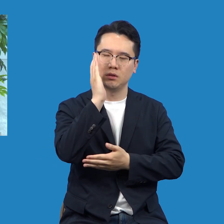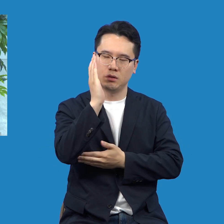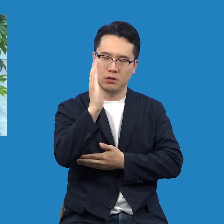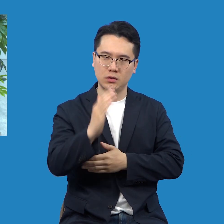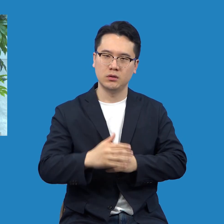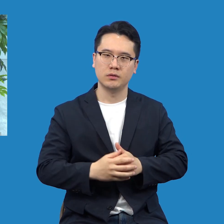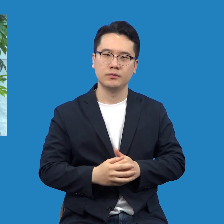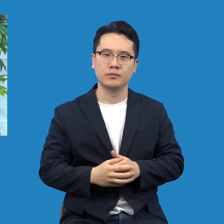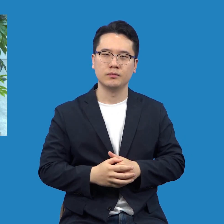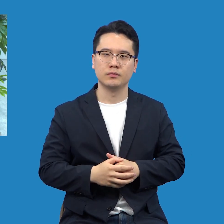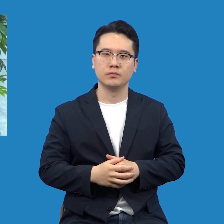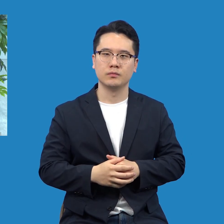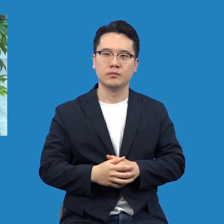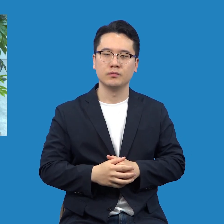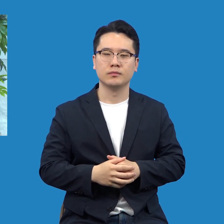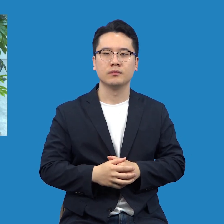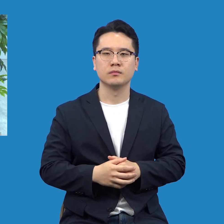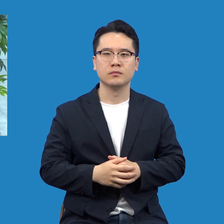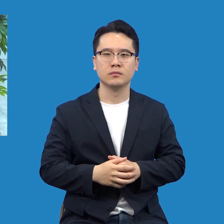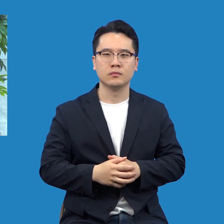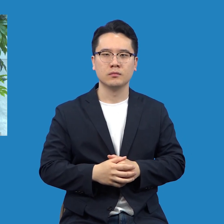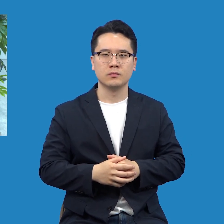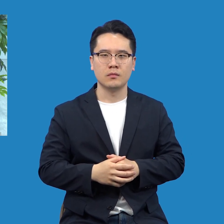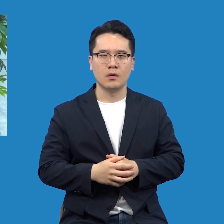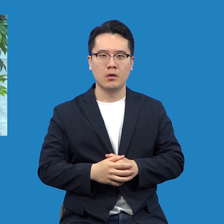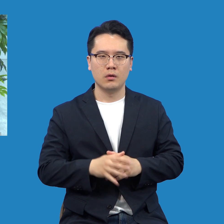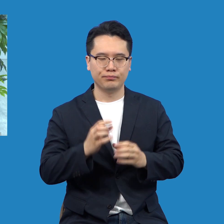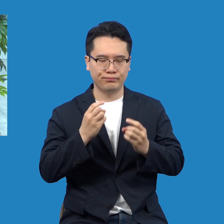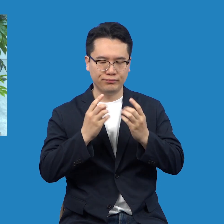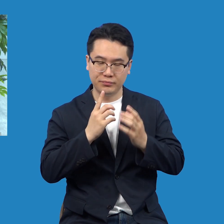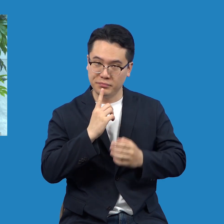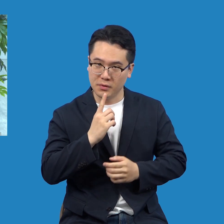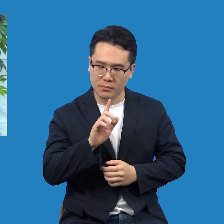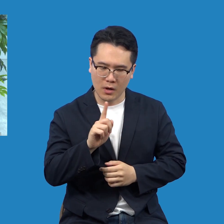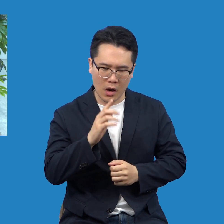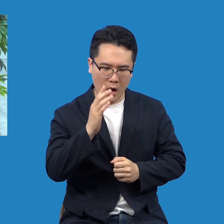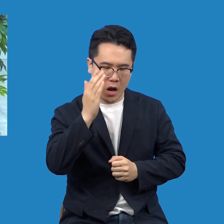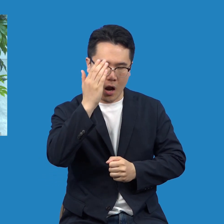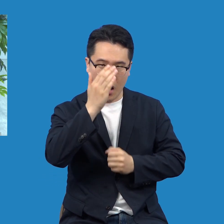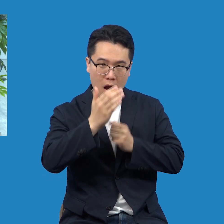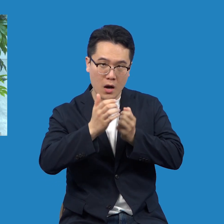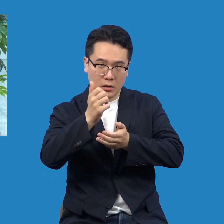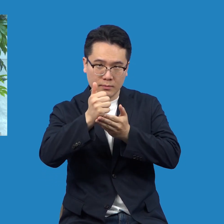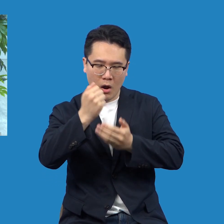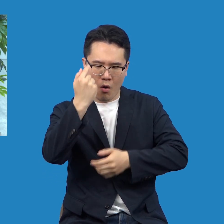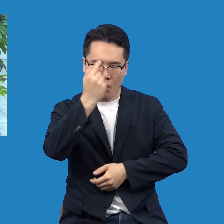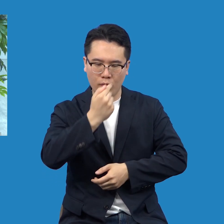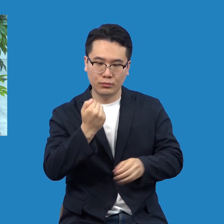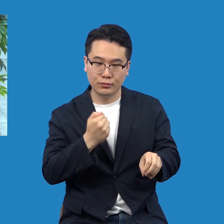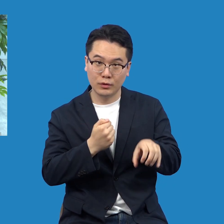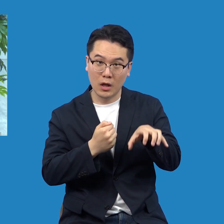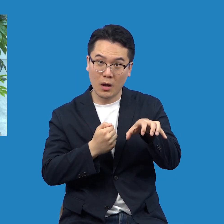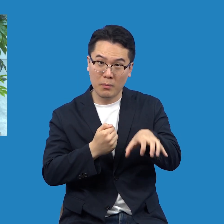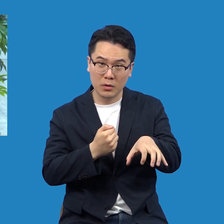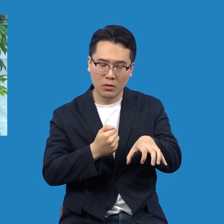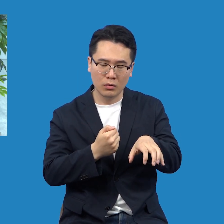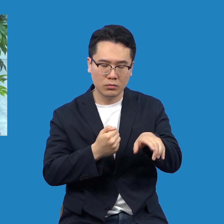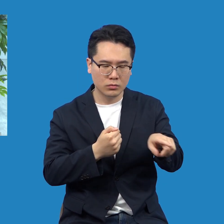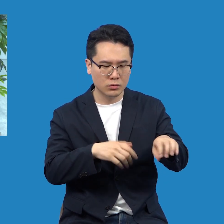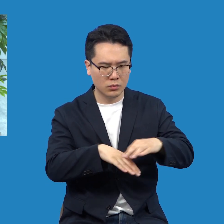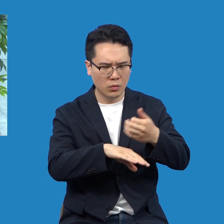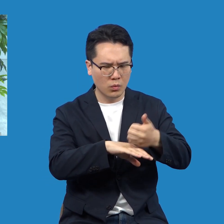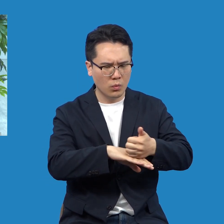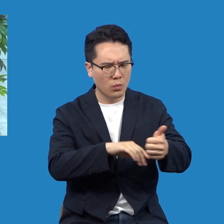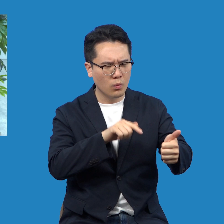말하면 하나님의 얼굴 앞에서 그가 어떤 왕이었는가의